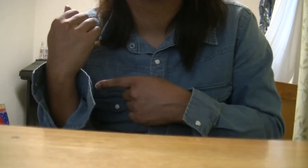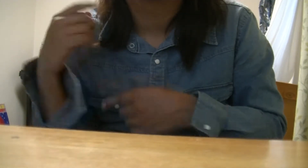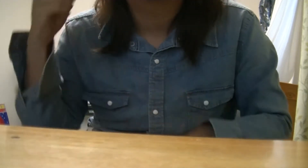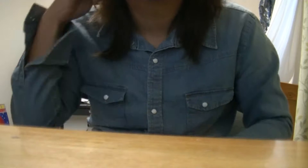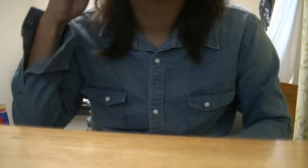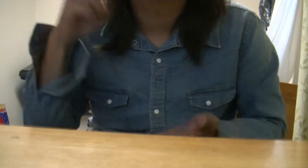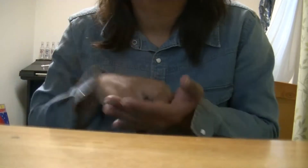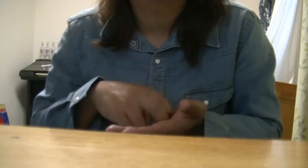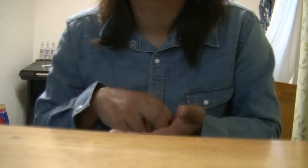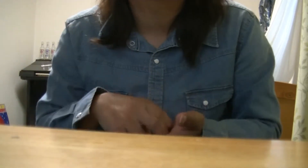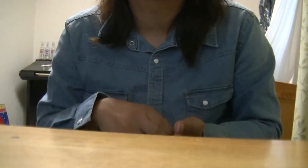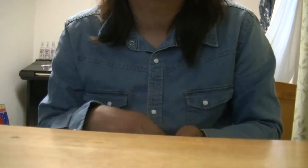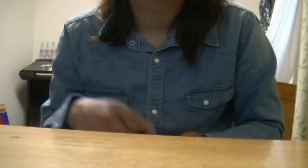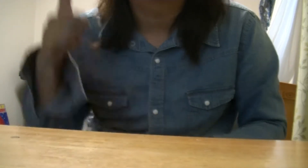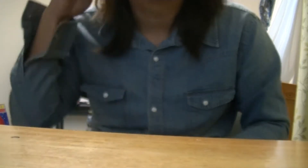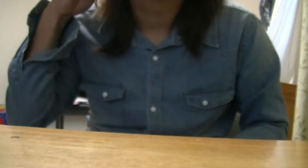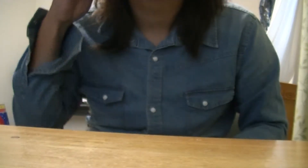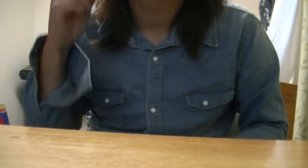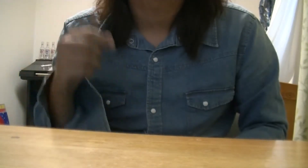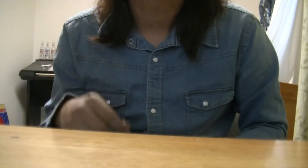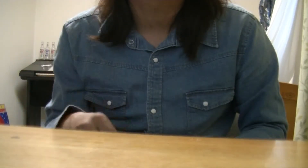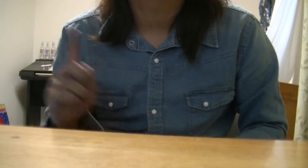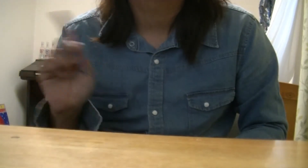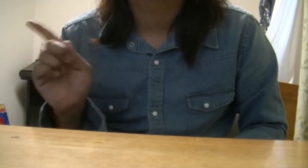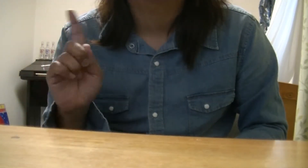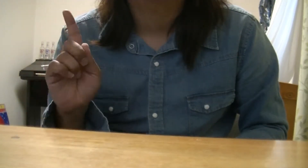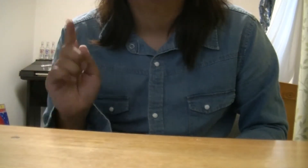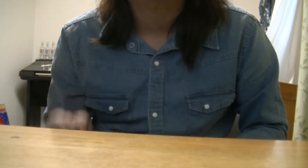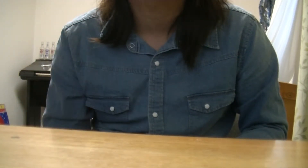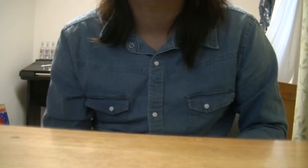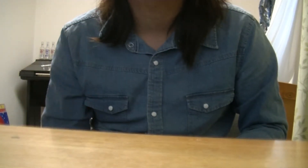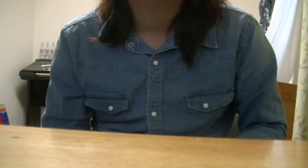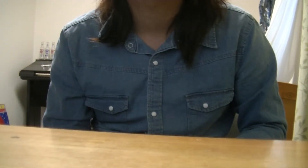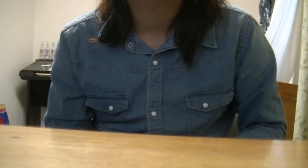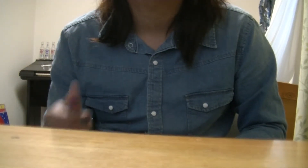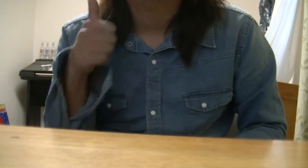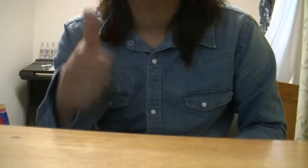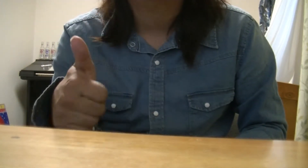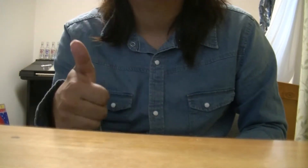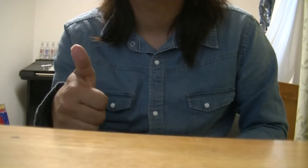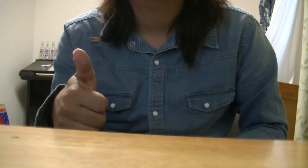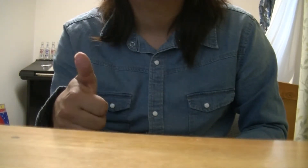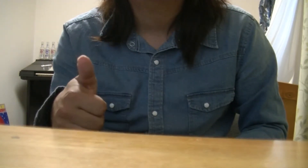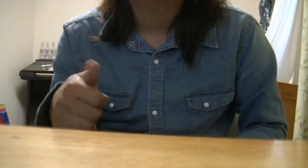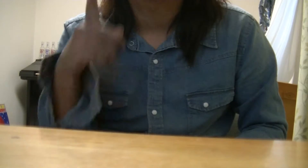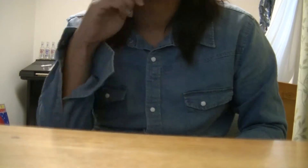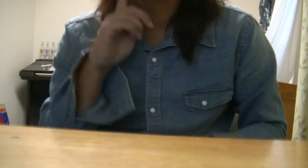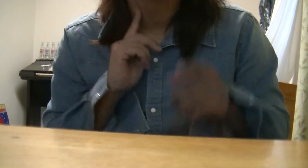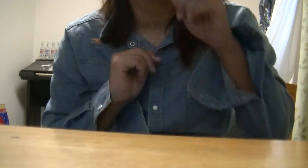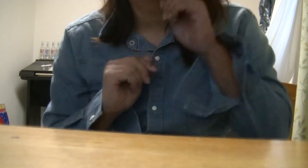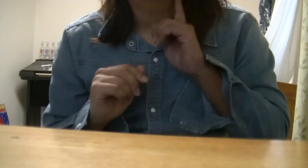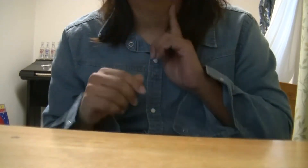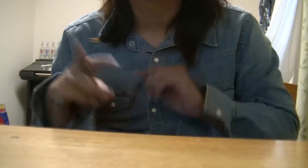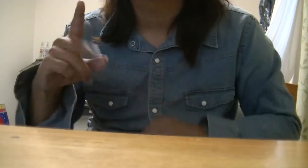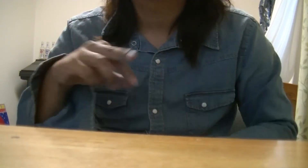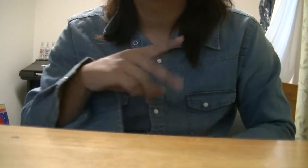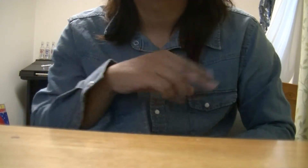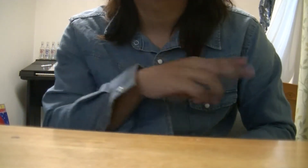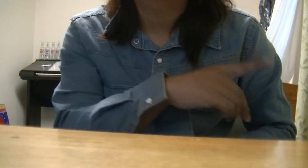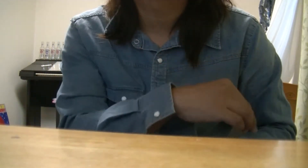なんじゃないかなって思います。どうでしょう、否定的なネガティブな人生を歩みたいって方、会場にいらっしゃった